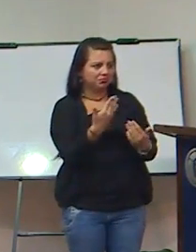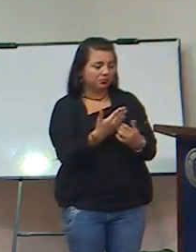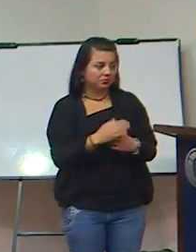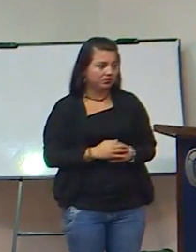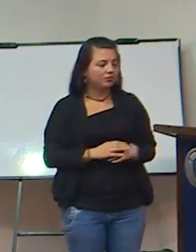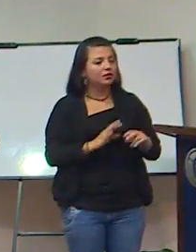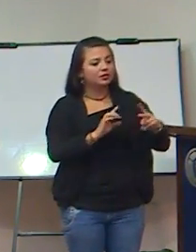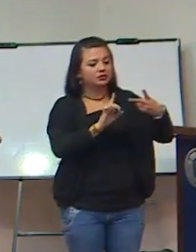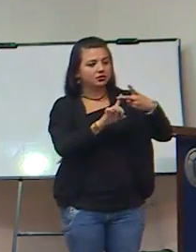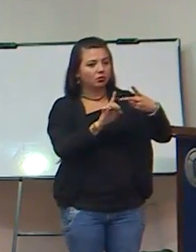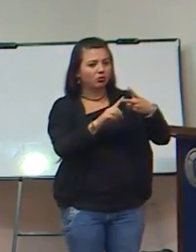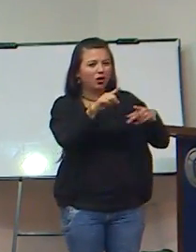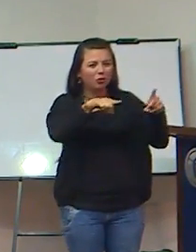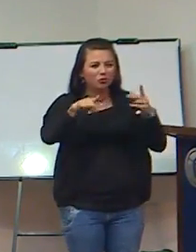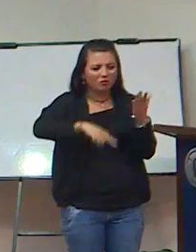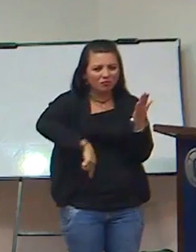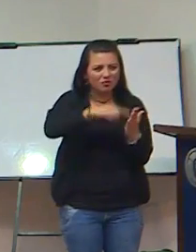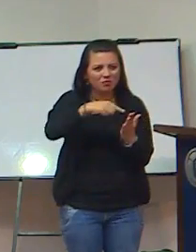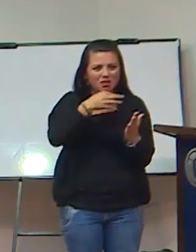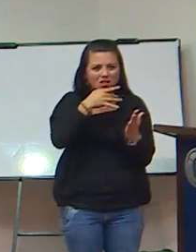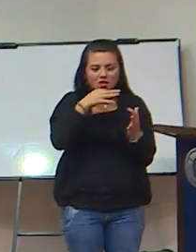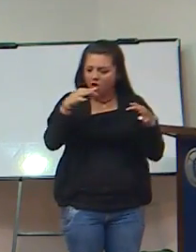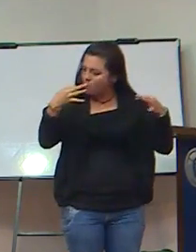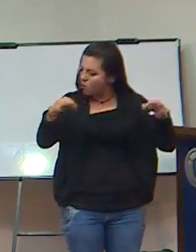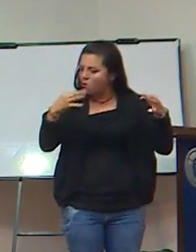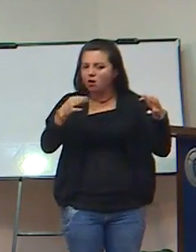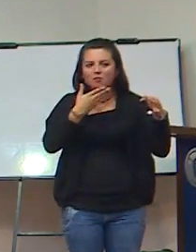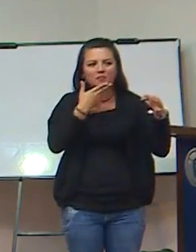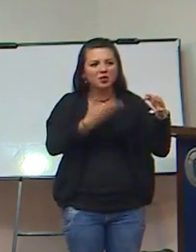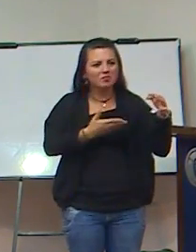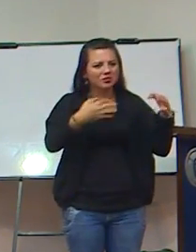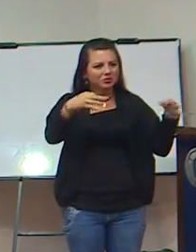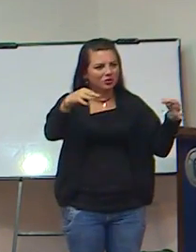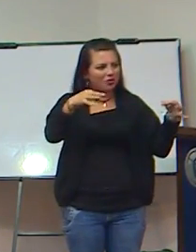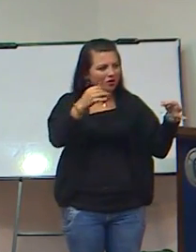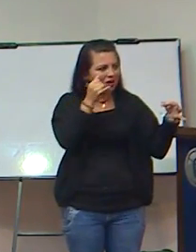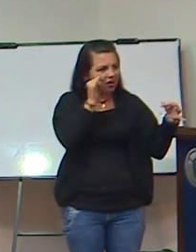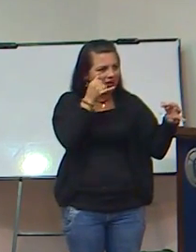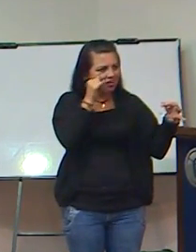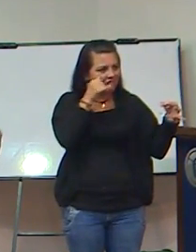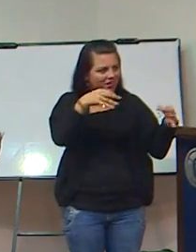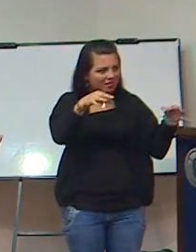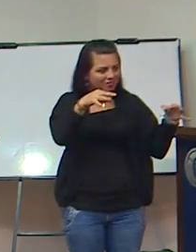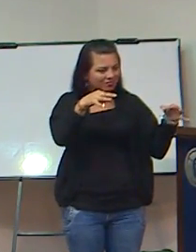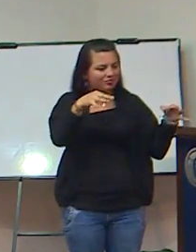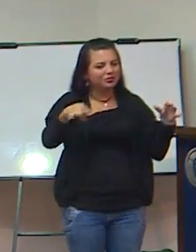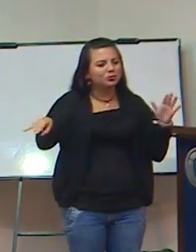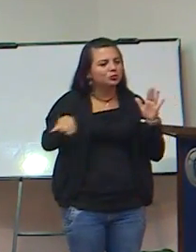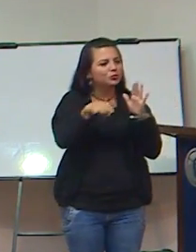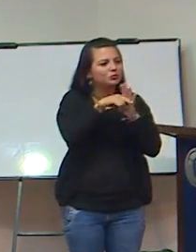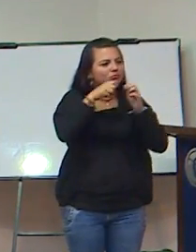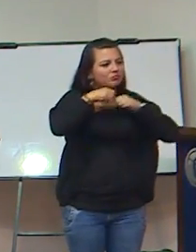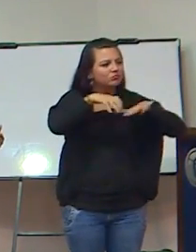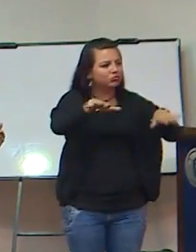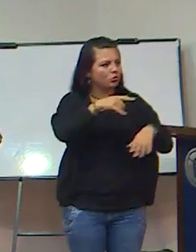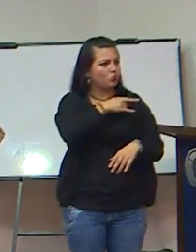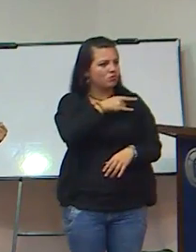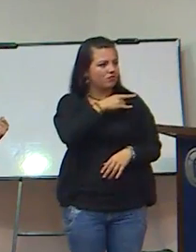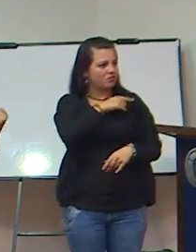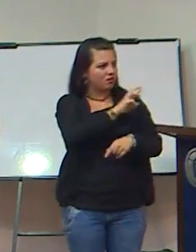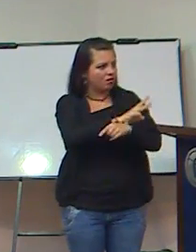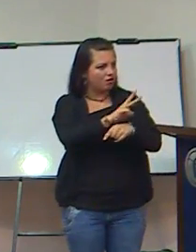hayan firmado el consentimiento para la grabación, para que la grabación salga en la página de la universidad, por